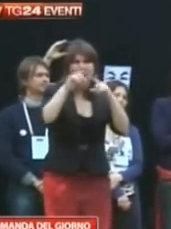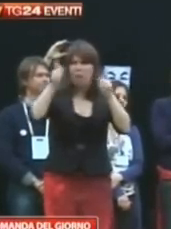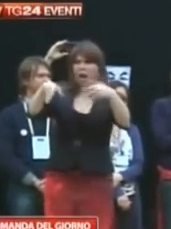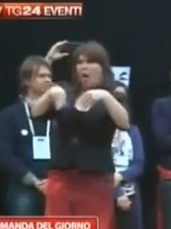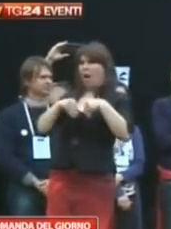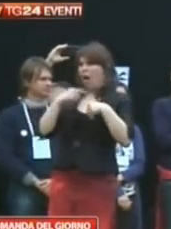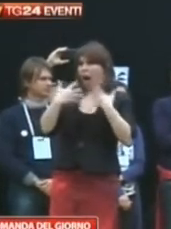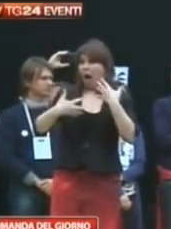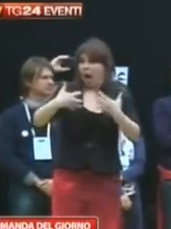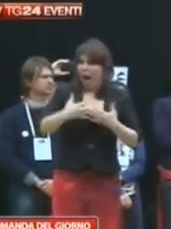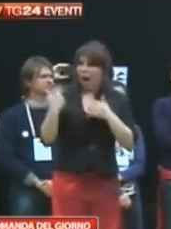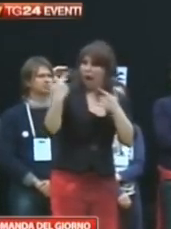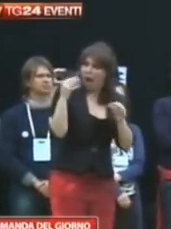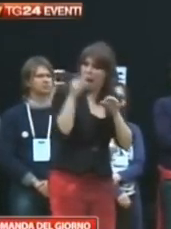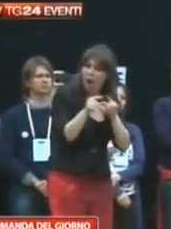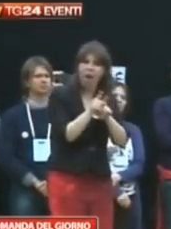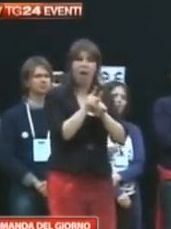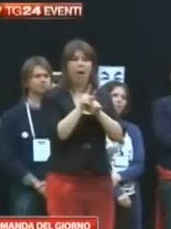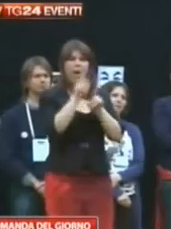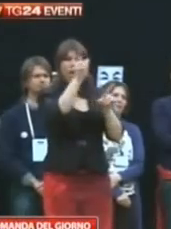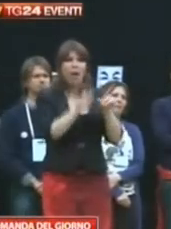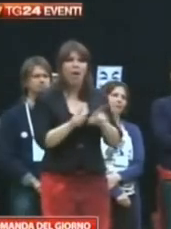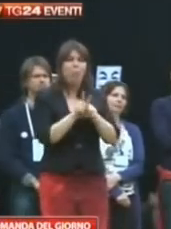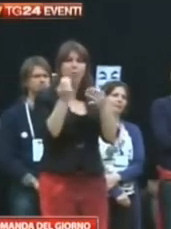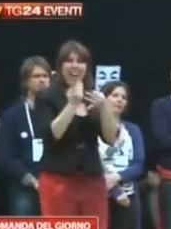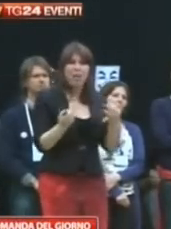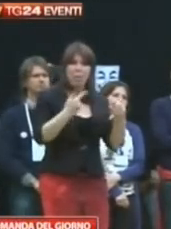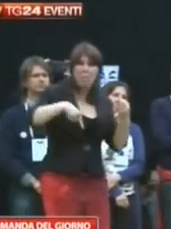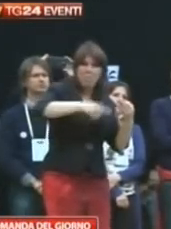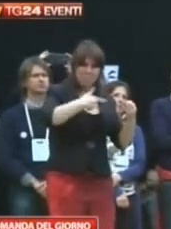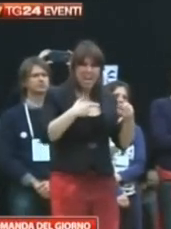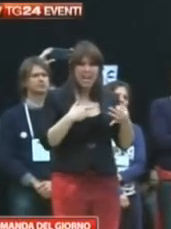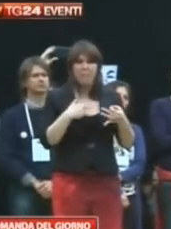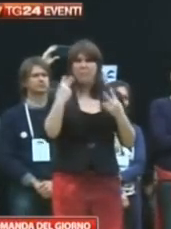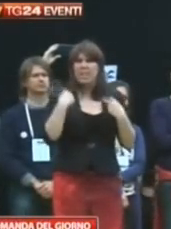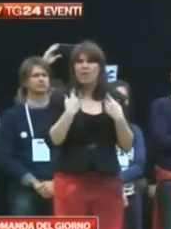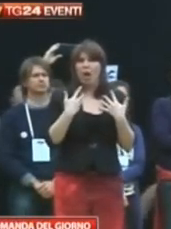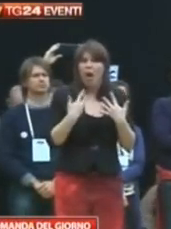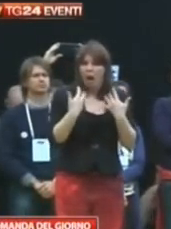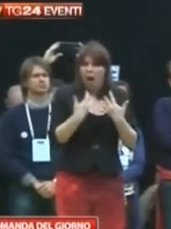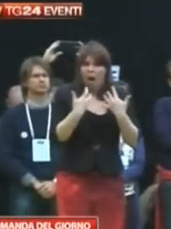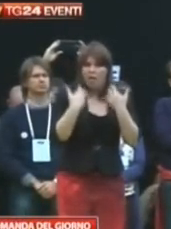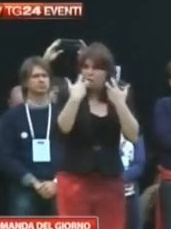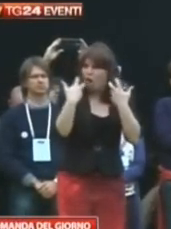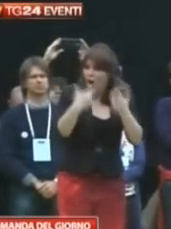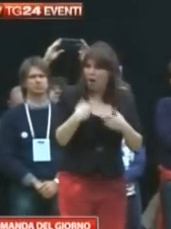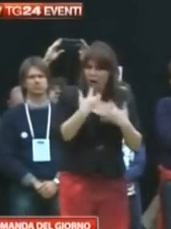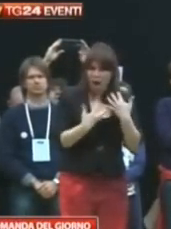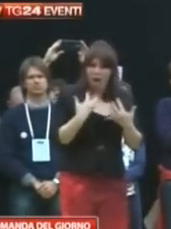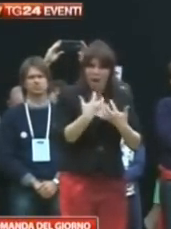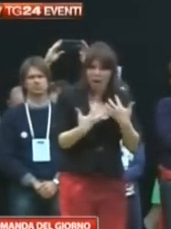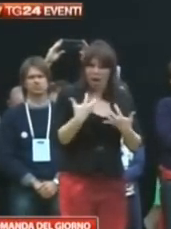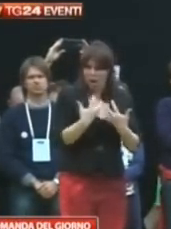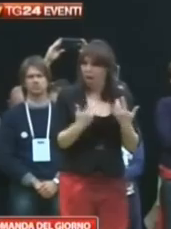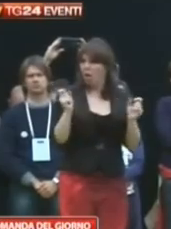con l'ansia. Questo è un paese che una persona per bene ci vive con fatica. Sei sempre ansioso, hai